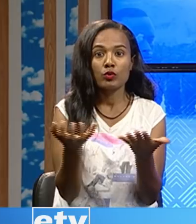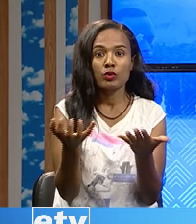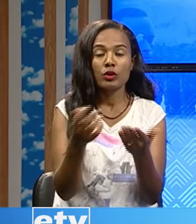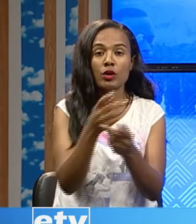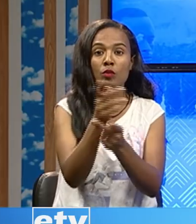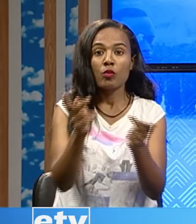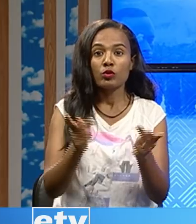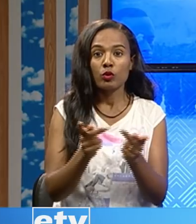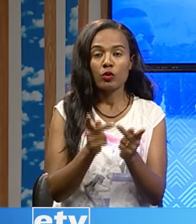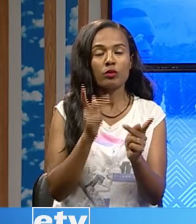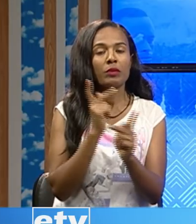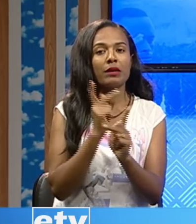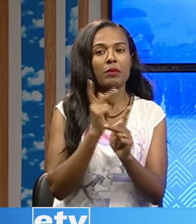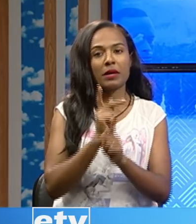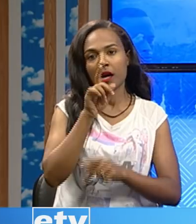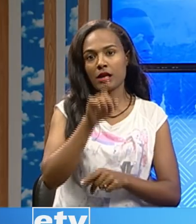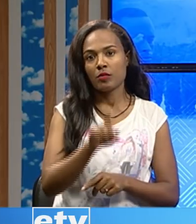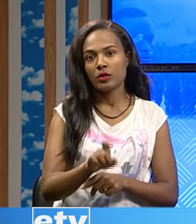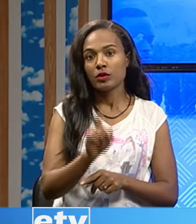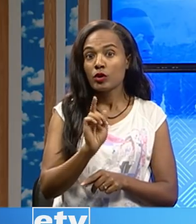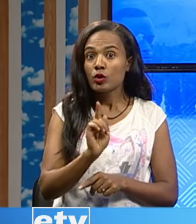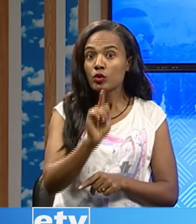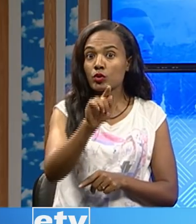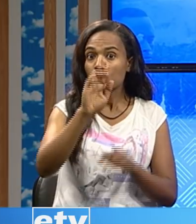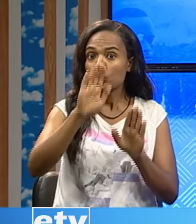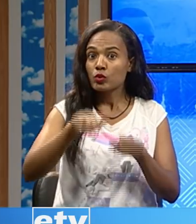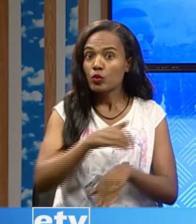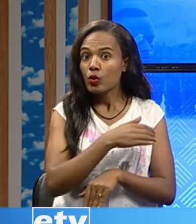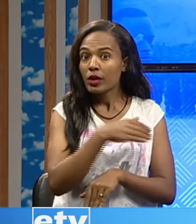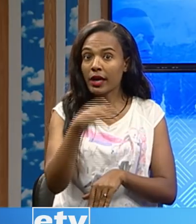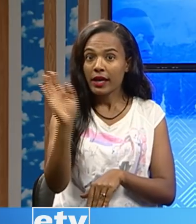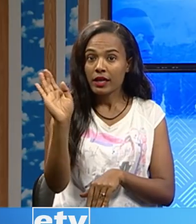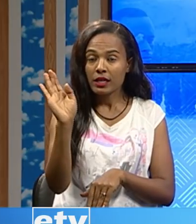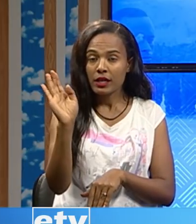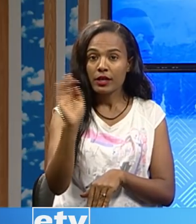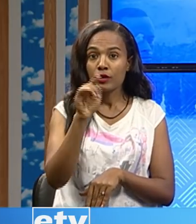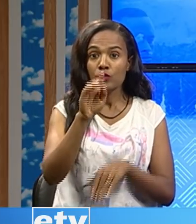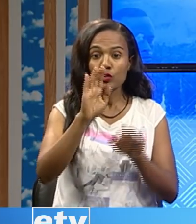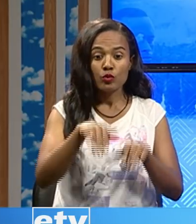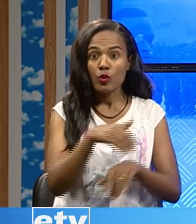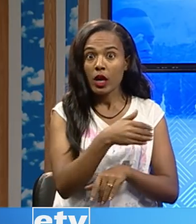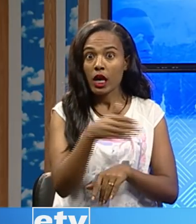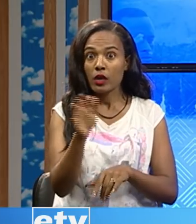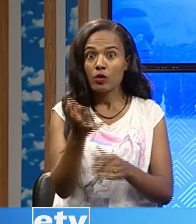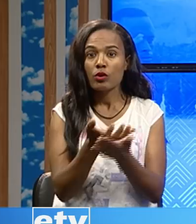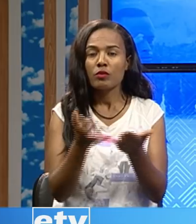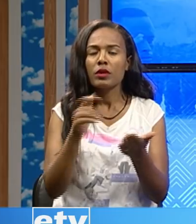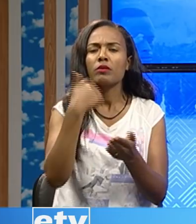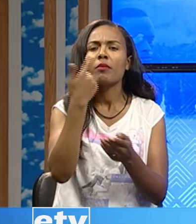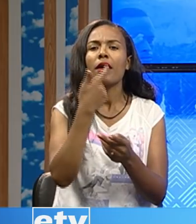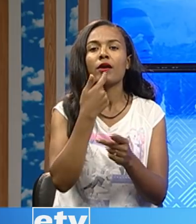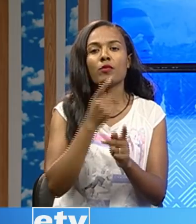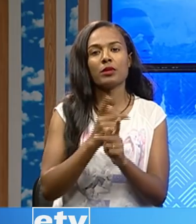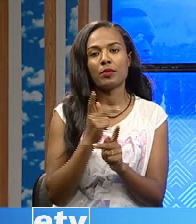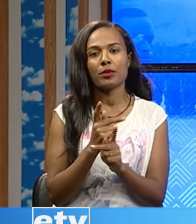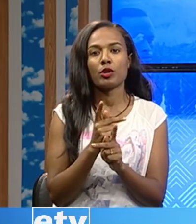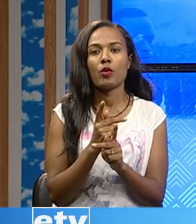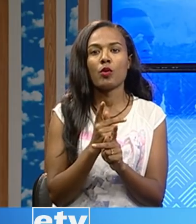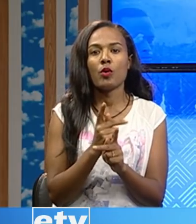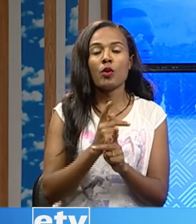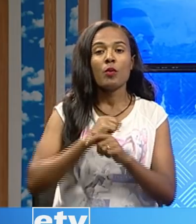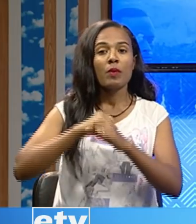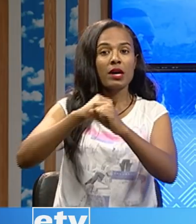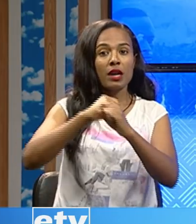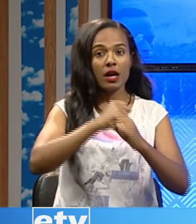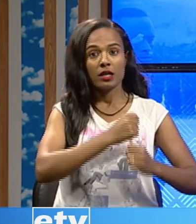ቀየውን መጠበቅ አለበት። እሱ ጥሎ የሄደውን ቀየ እሱ ጥሎ የሄደውን ንብረት ማን ነው የሚጠብቅለት?